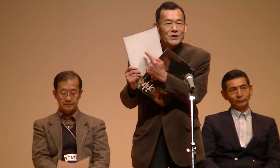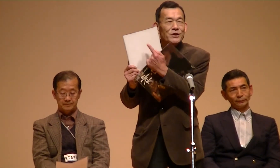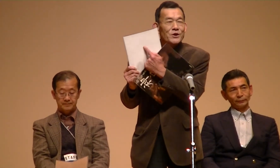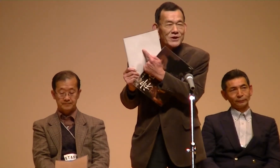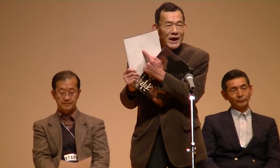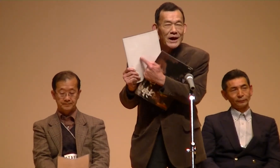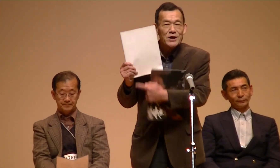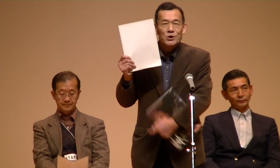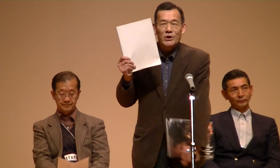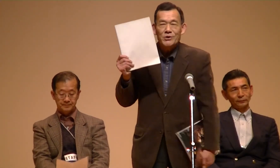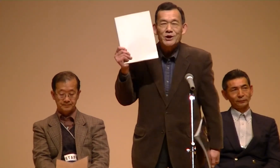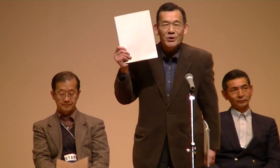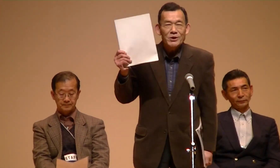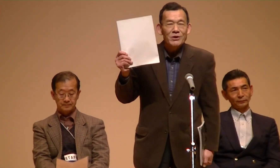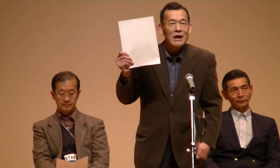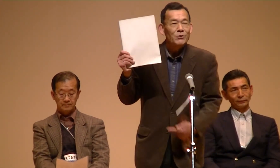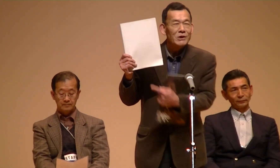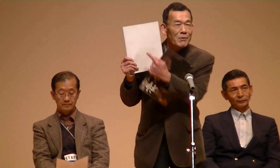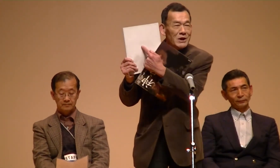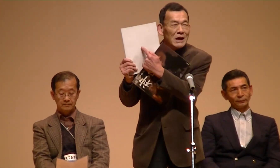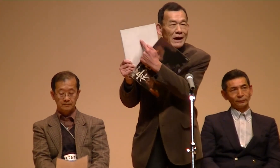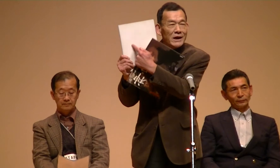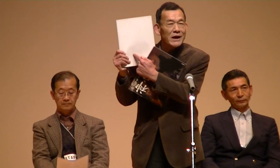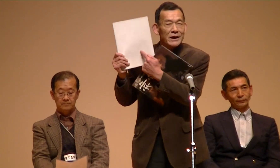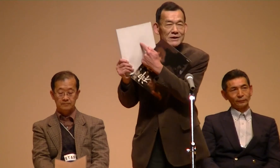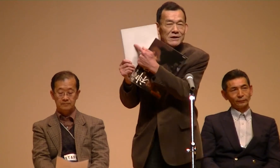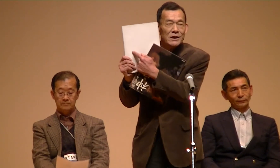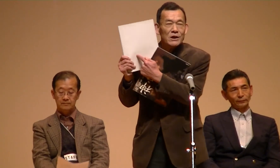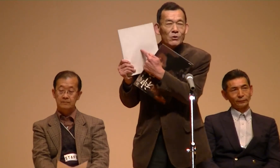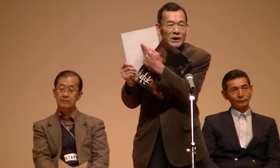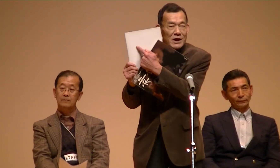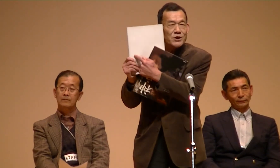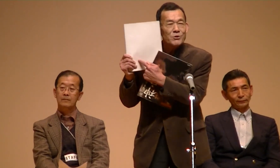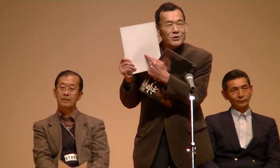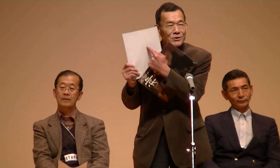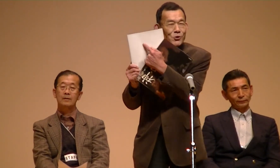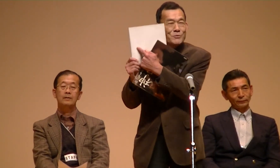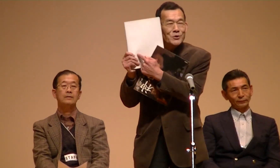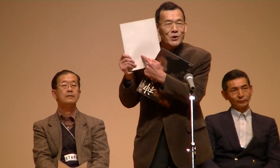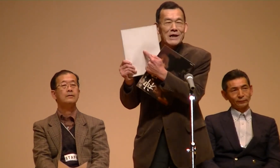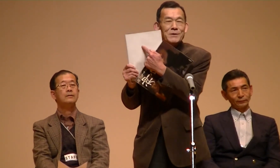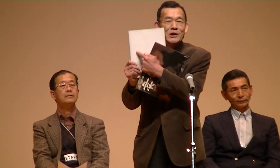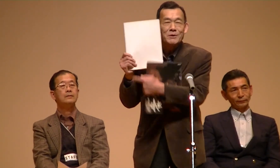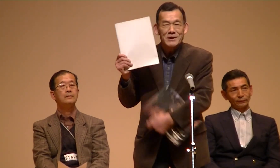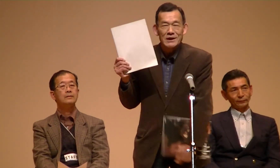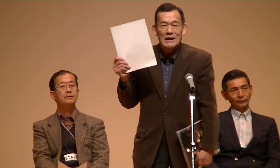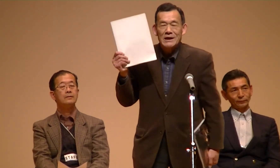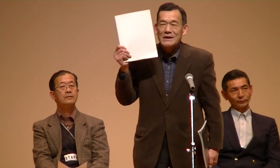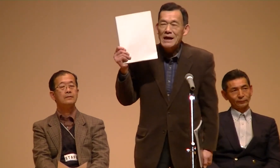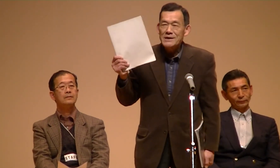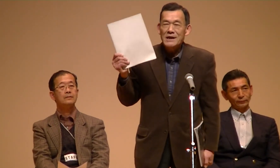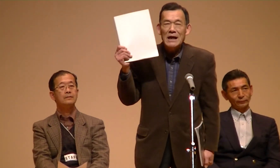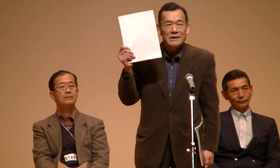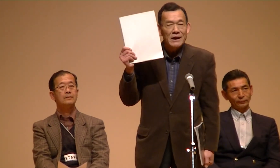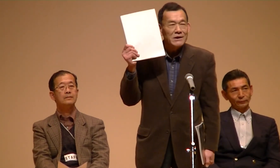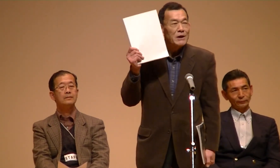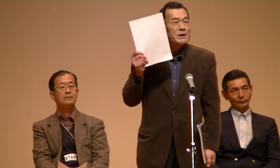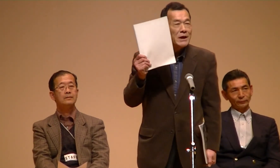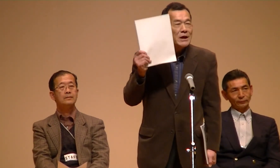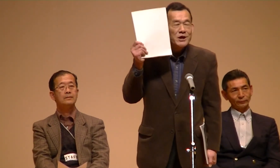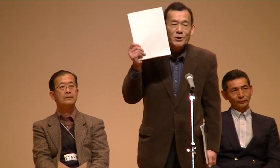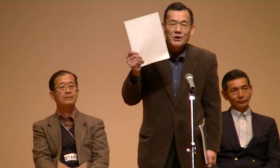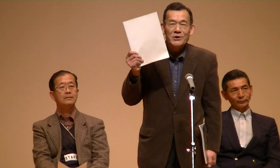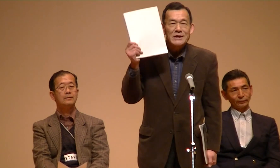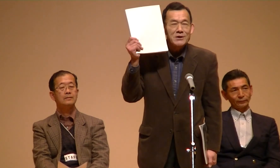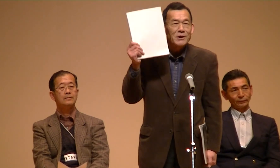電の重要性、それを一人一人がこの紙に書いていく。これからそういう国民運動始まると思います。賛成か反対かでは